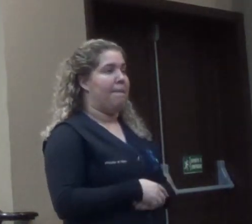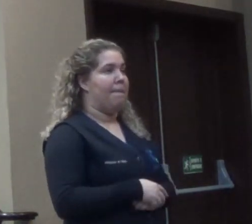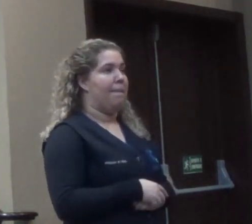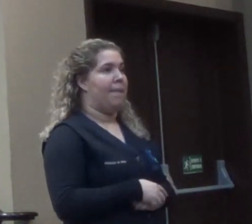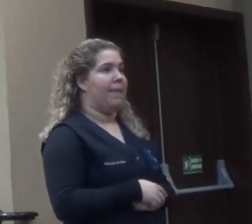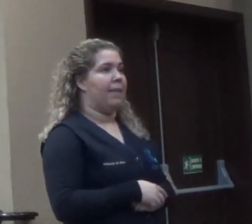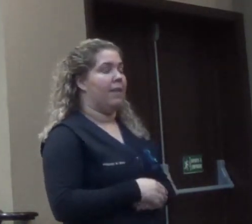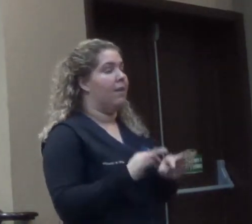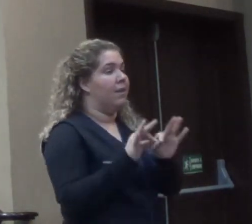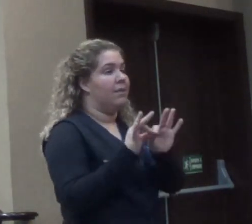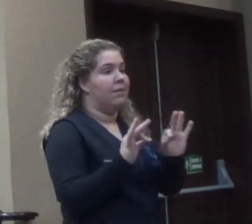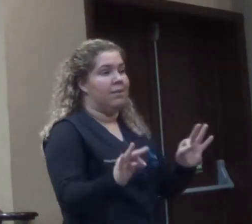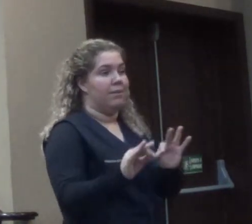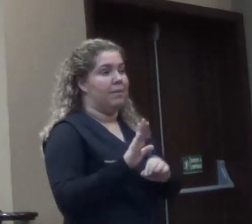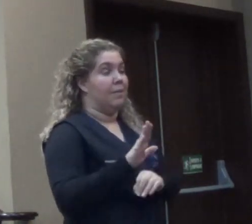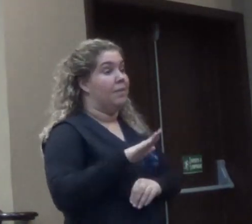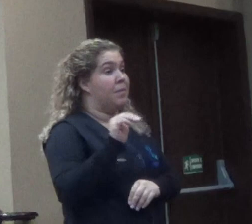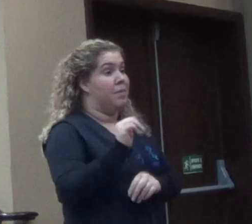Simples.